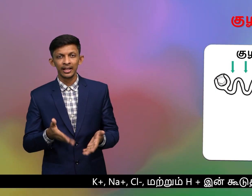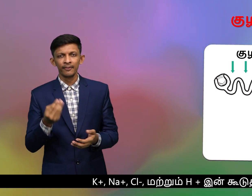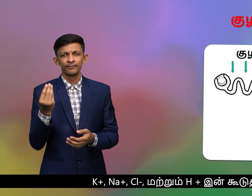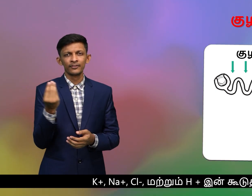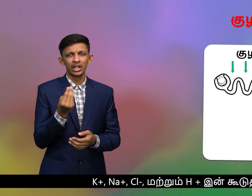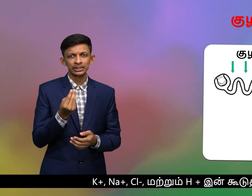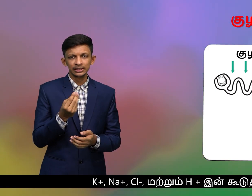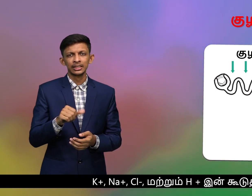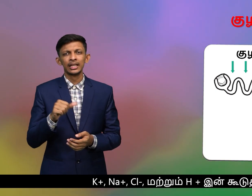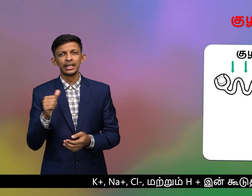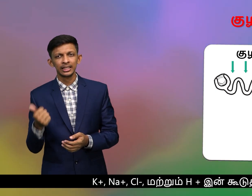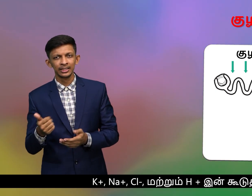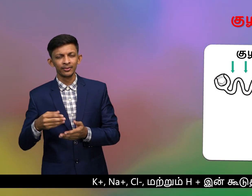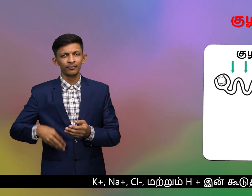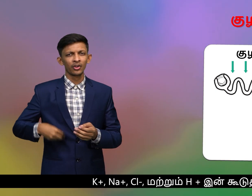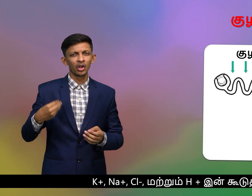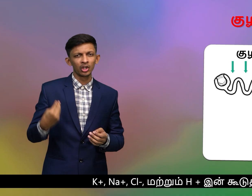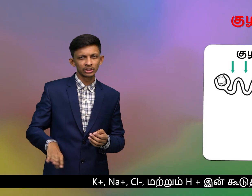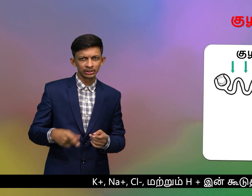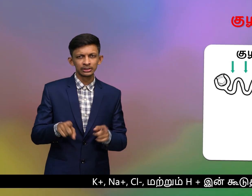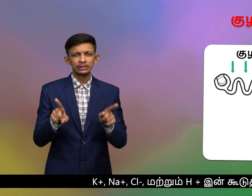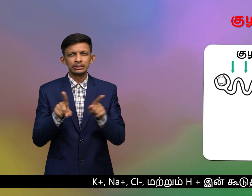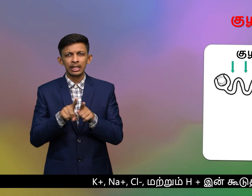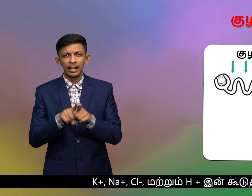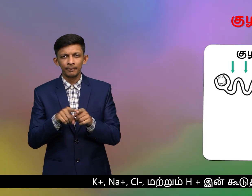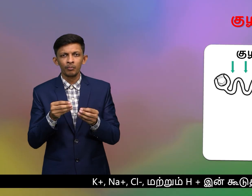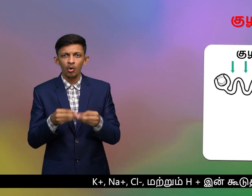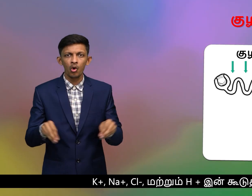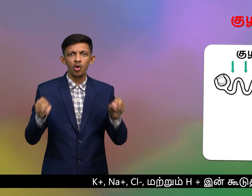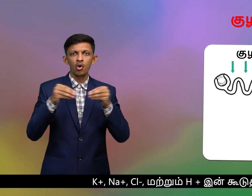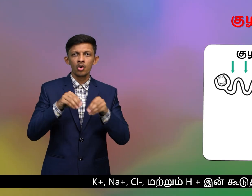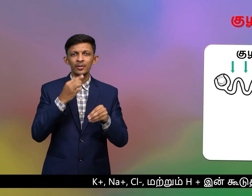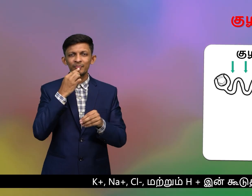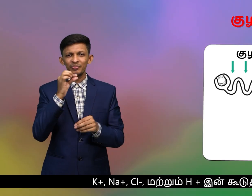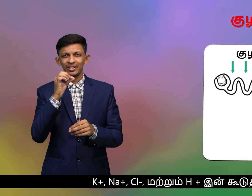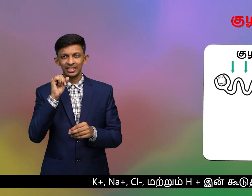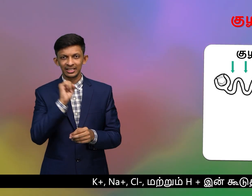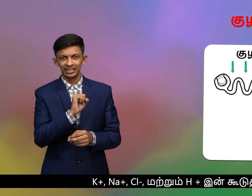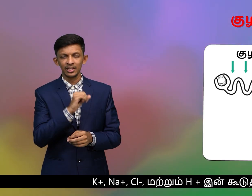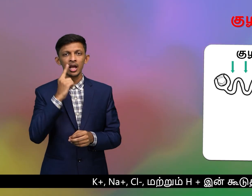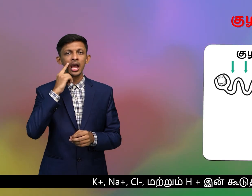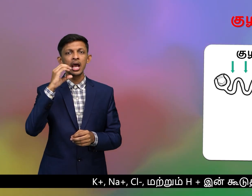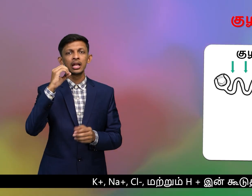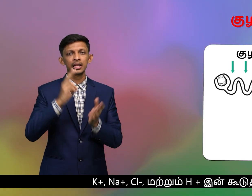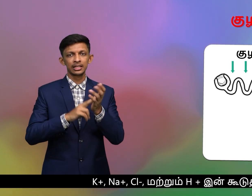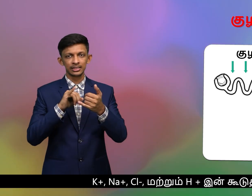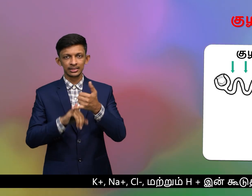பொட்டாசியம் அதாவது K+, சோடியம் அதாவது Na+, குளோரின்